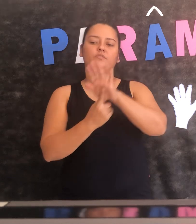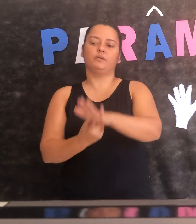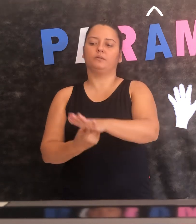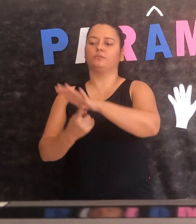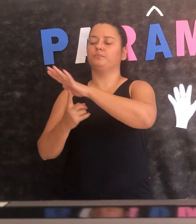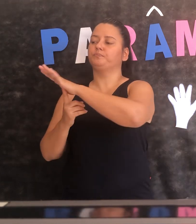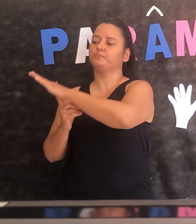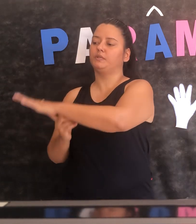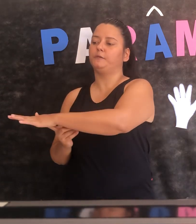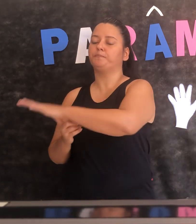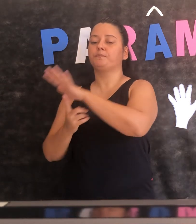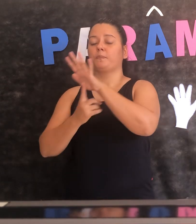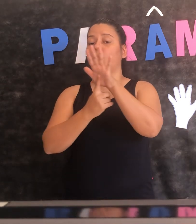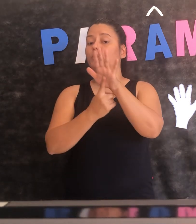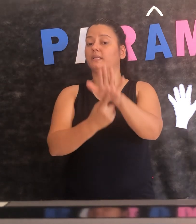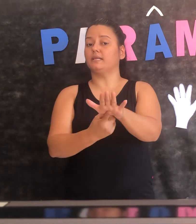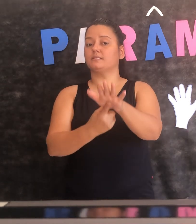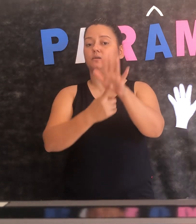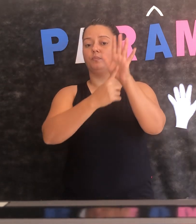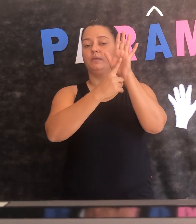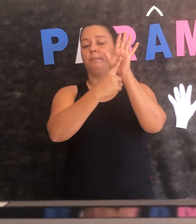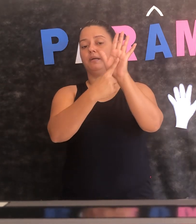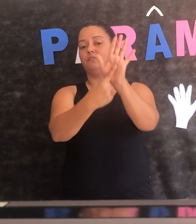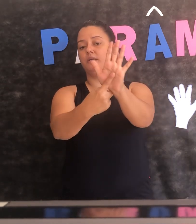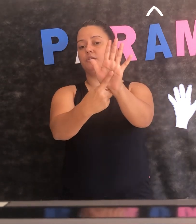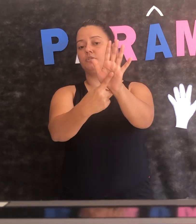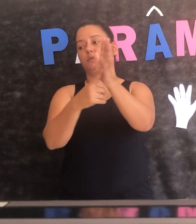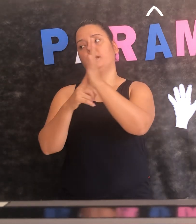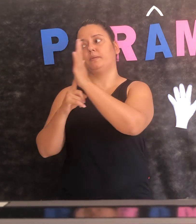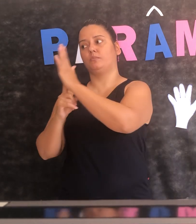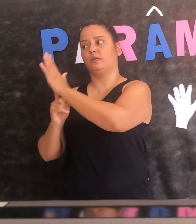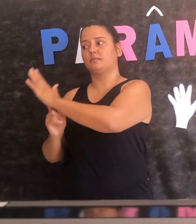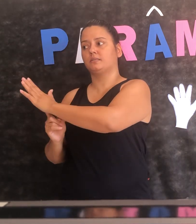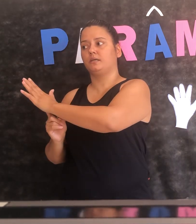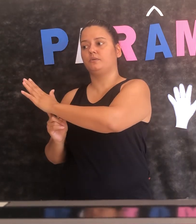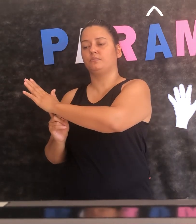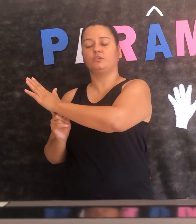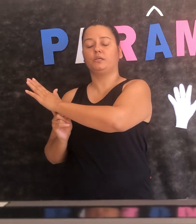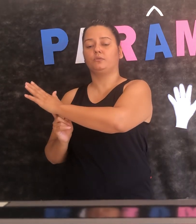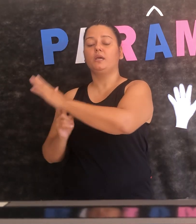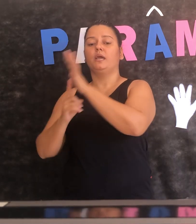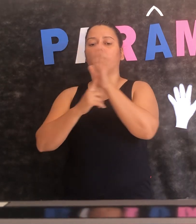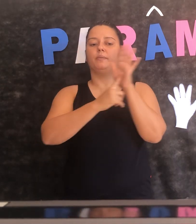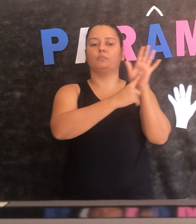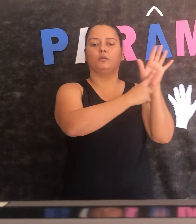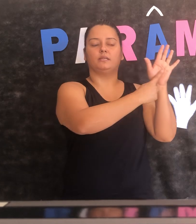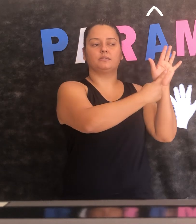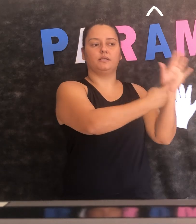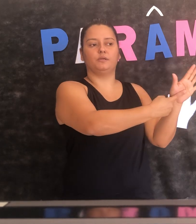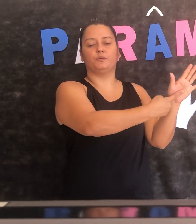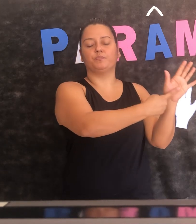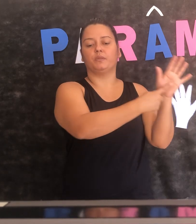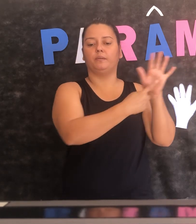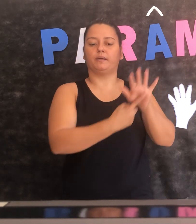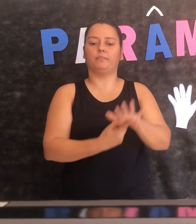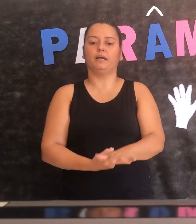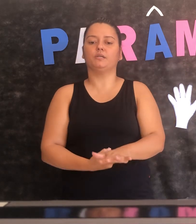movimento, aqui, orientação, é para frente, é para o meu lado esquerdo, direito, é para o meu lado esquerdo, é para baixo, é